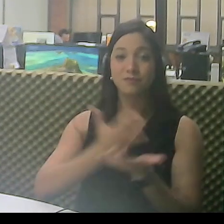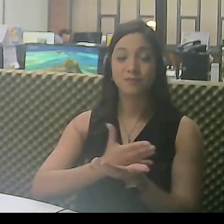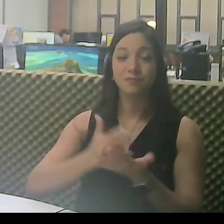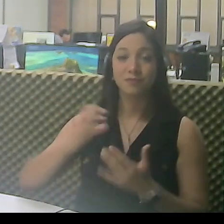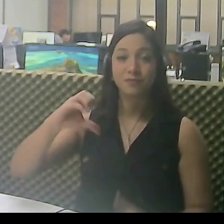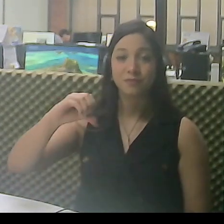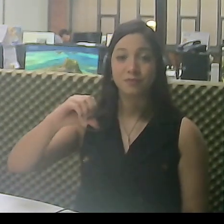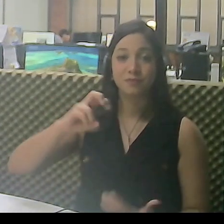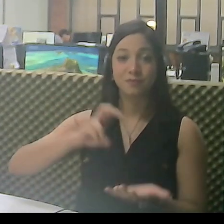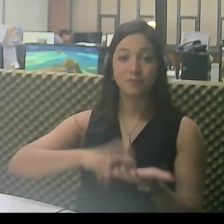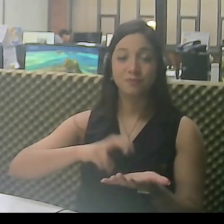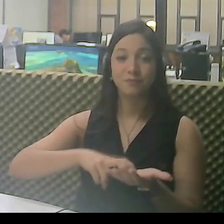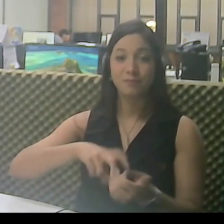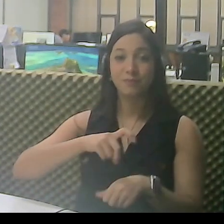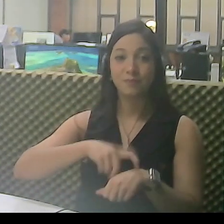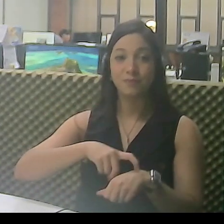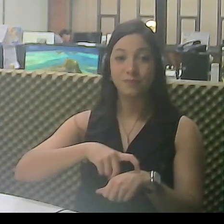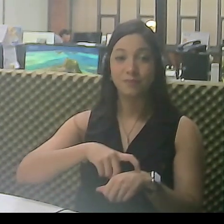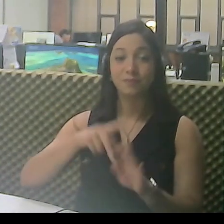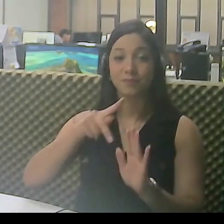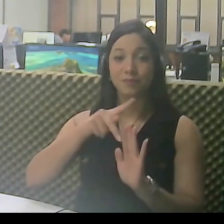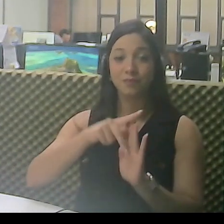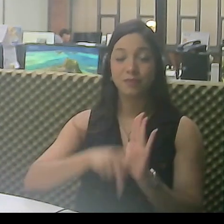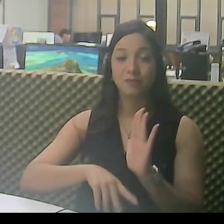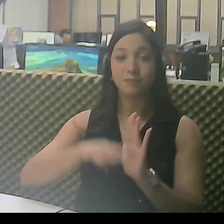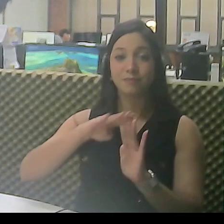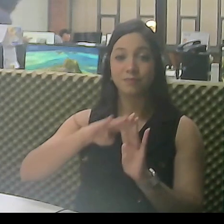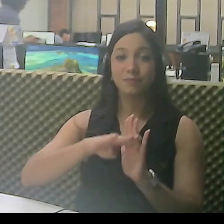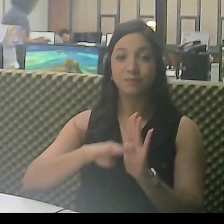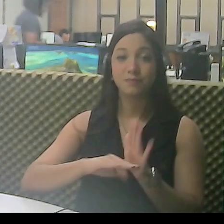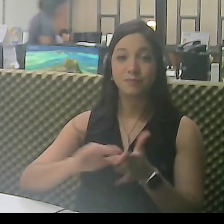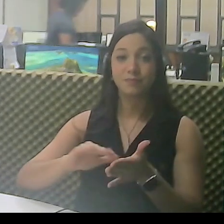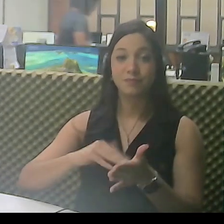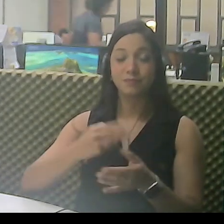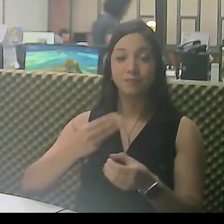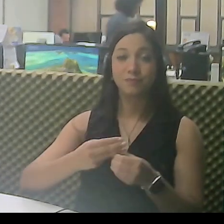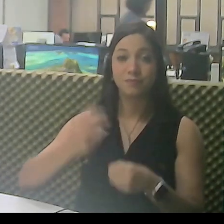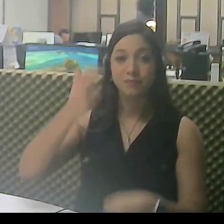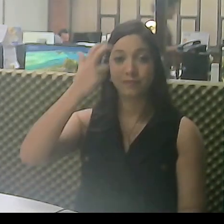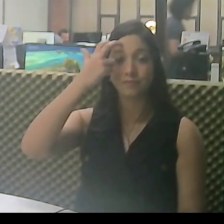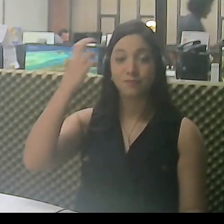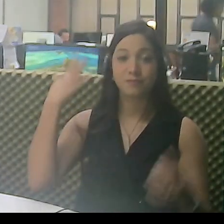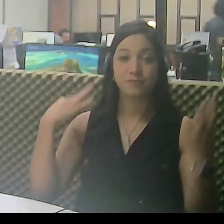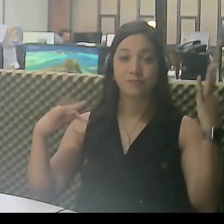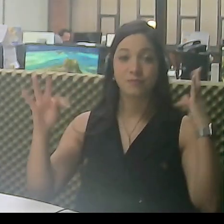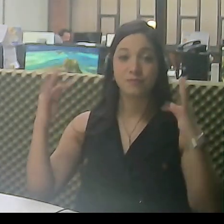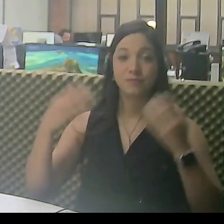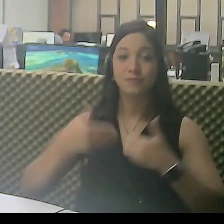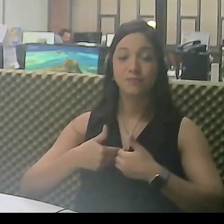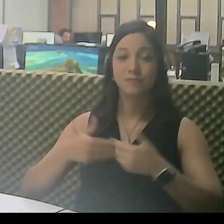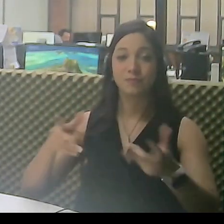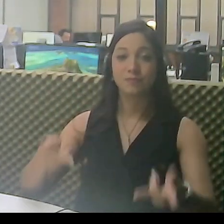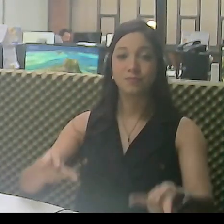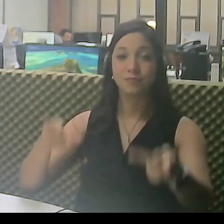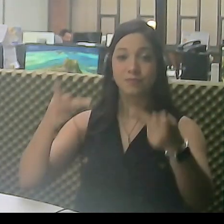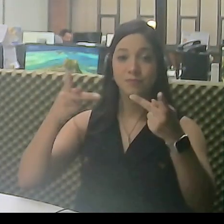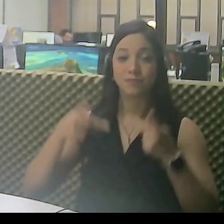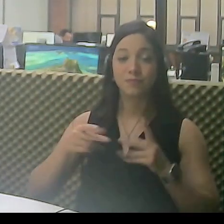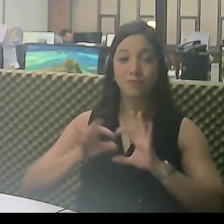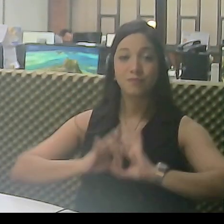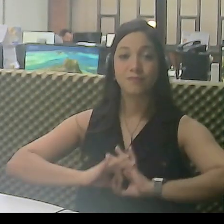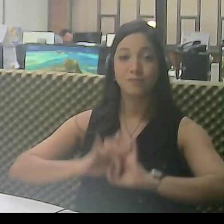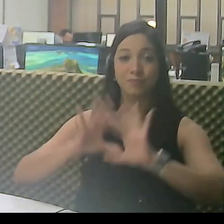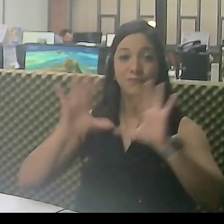da manhã, dando início à programação preparada pela Secretaria Municipal de Cultura e Turismo. Aberto ao público de todas as